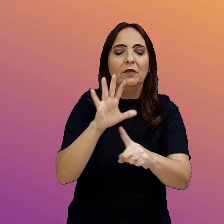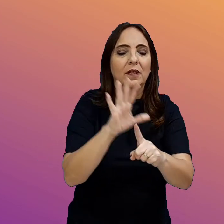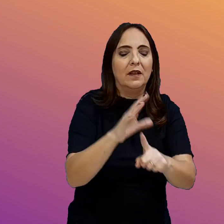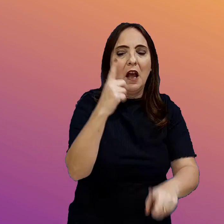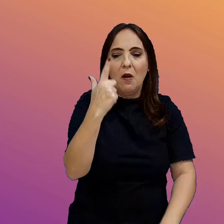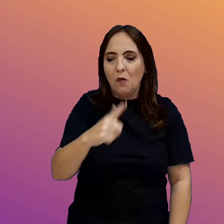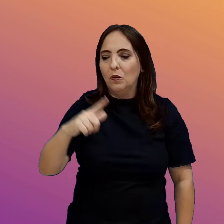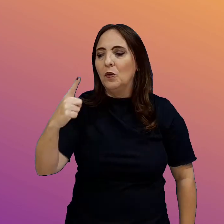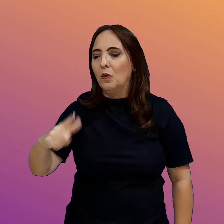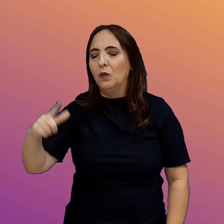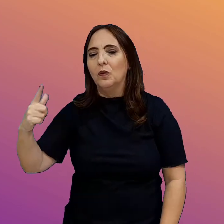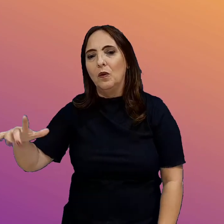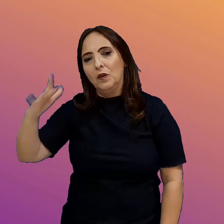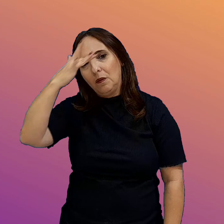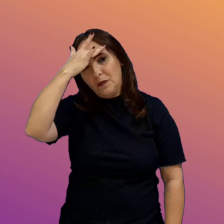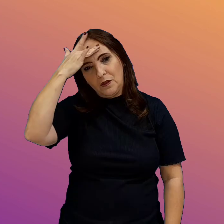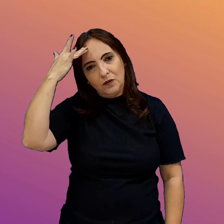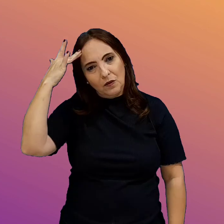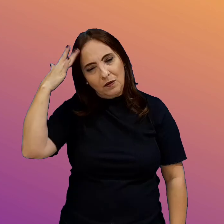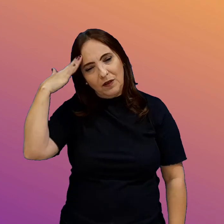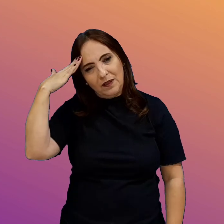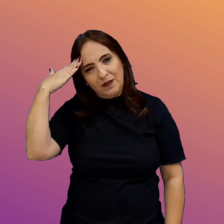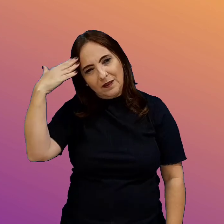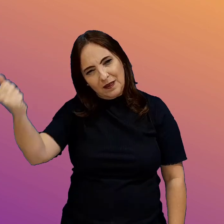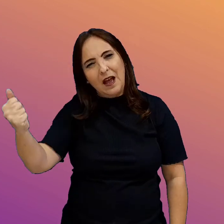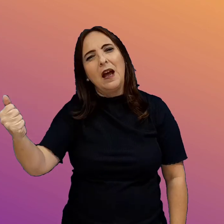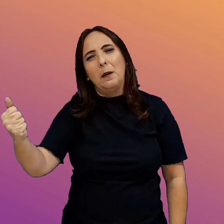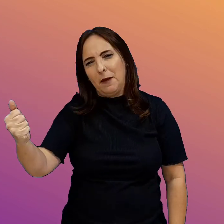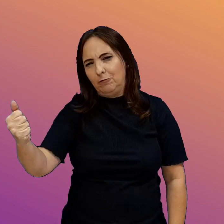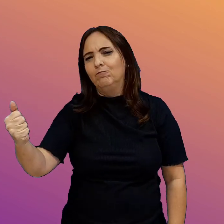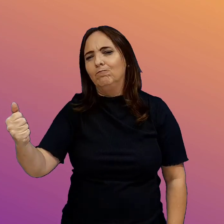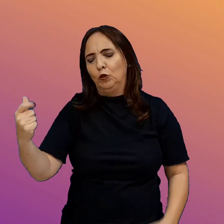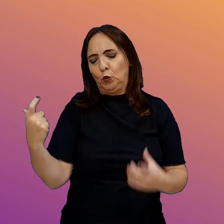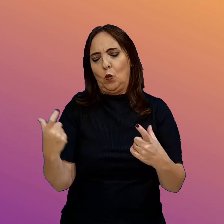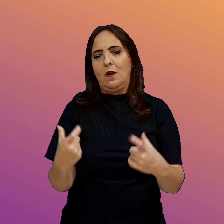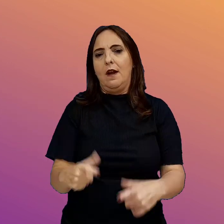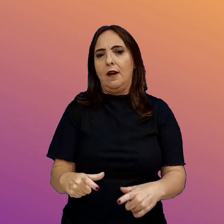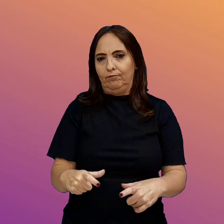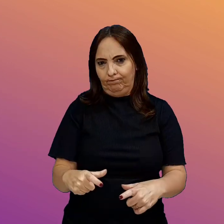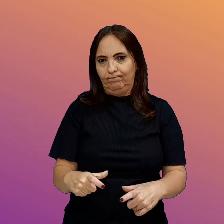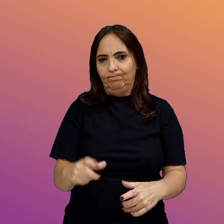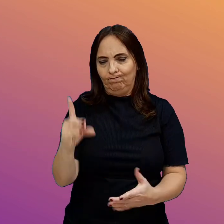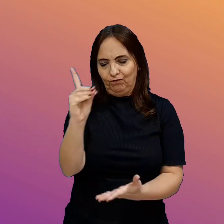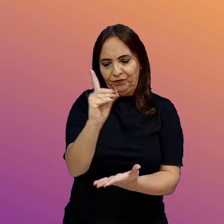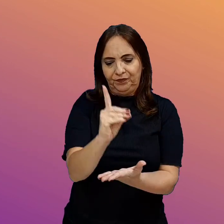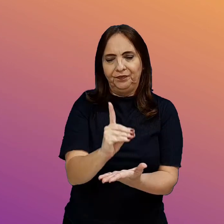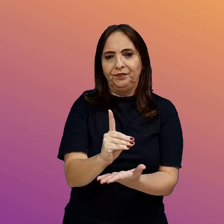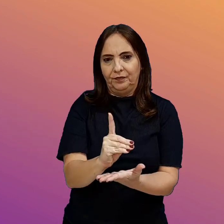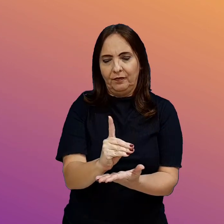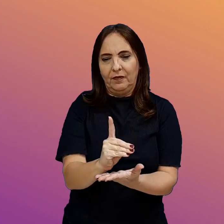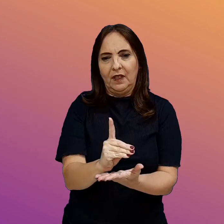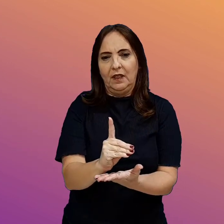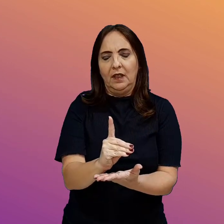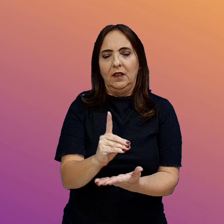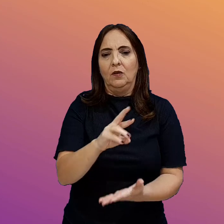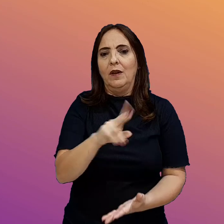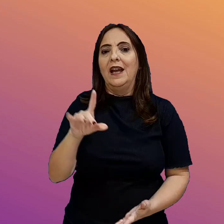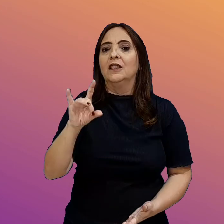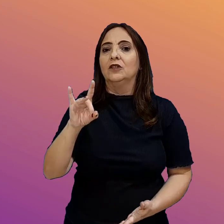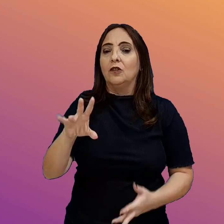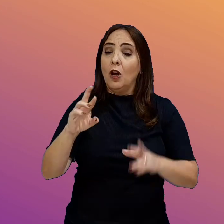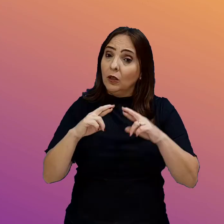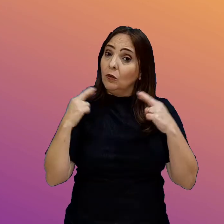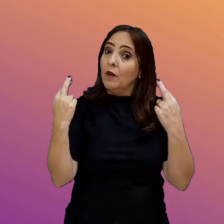pessoas, daquelas pessoas que sabem a sua posição, não só no reino de Deus, mas